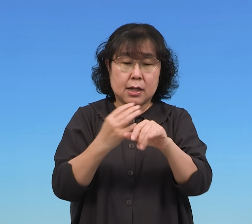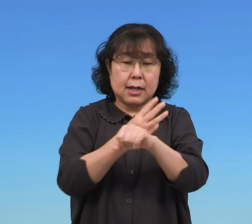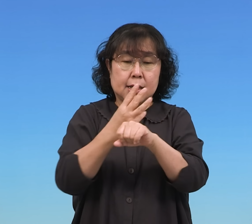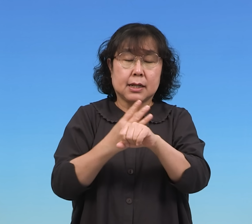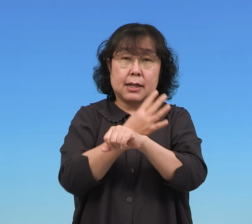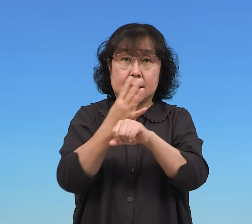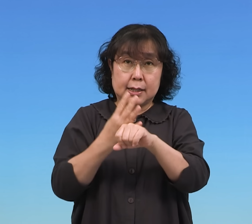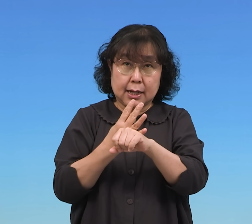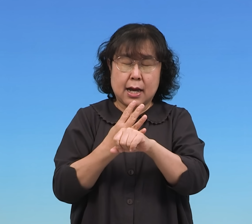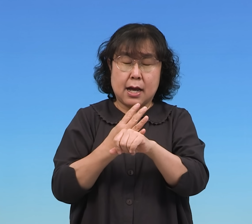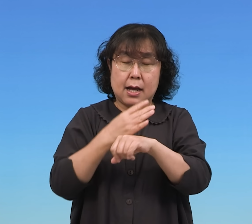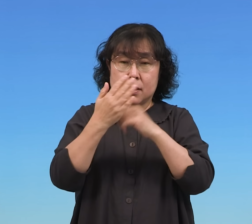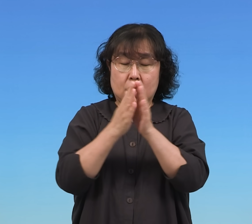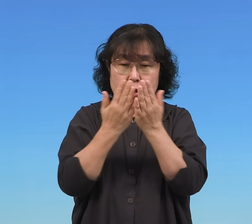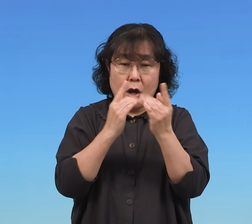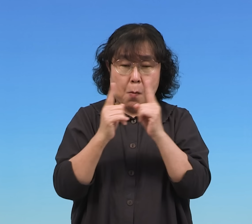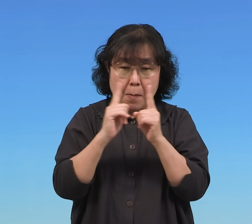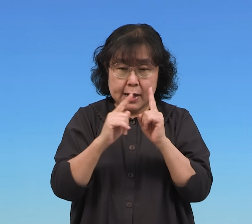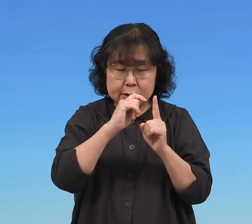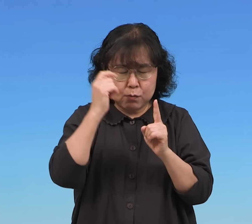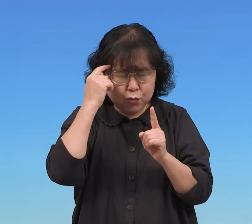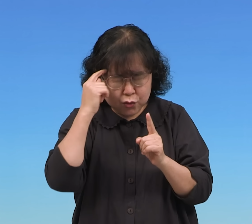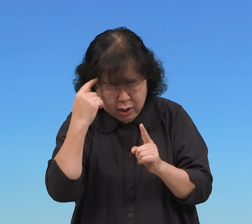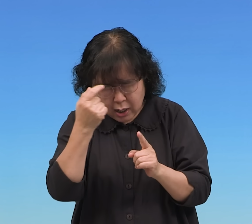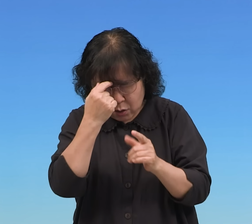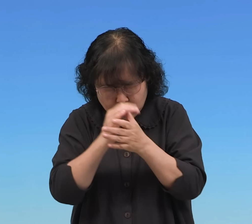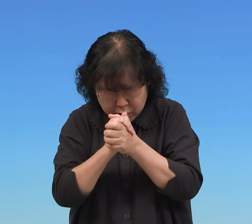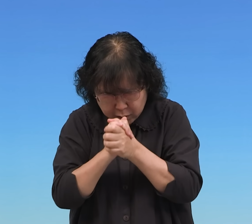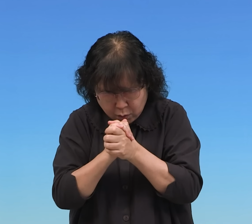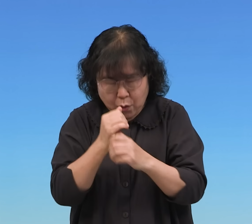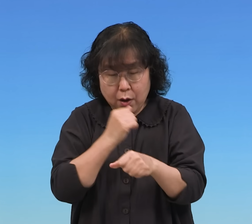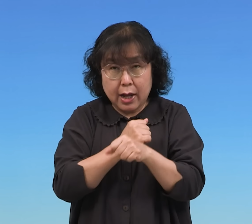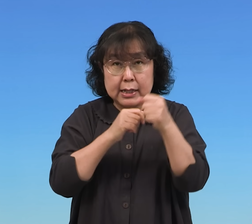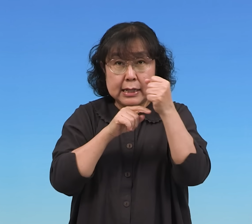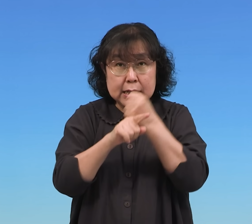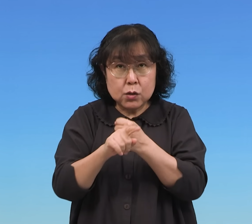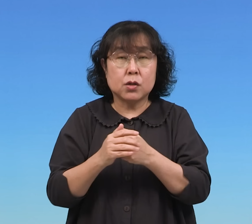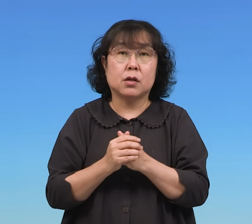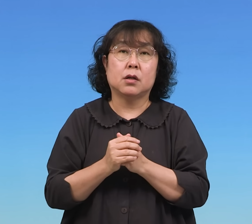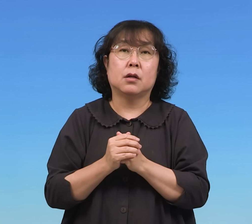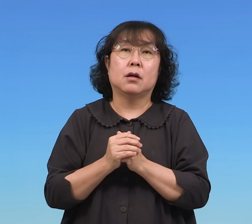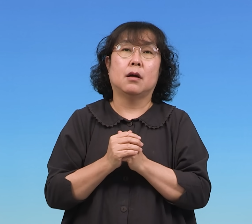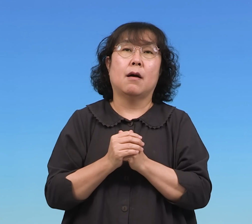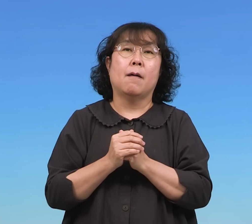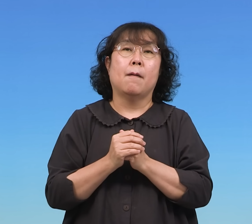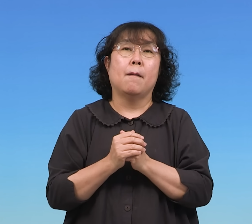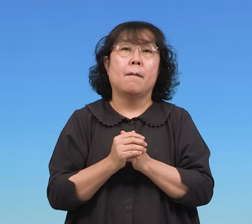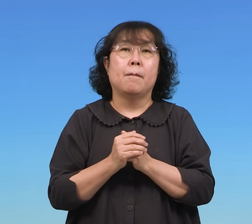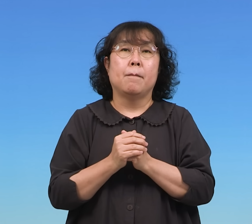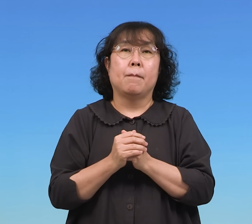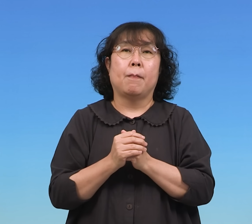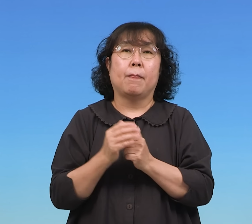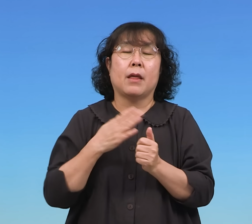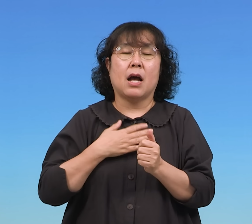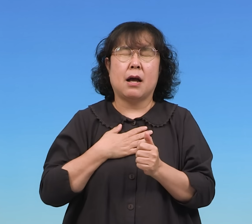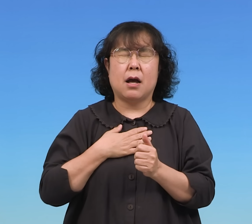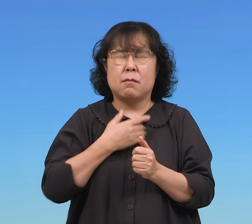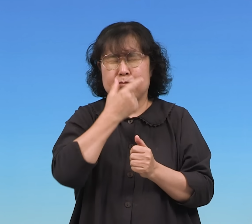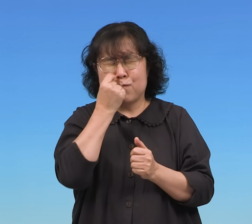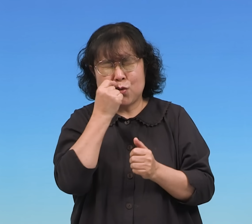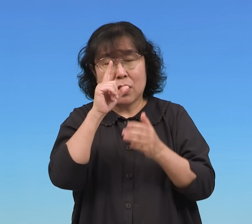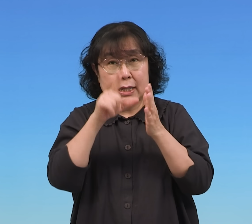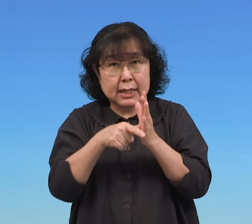4시간 하나님 앞에 말씀과 기도로 시간을 보내는 이유는, 시간이 인간적으로 말하면 안 그래도 없는 시간에